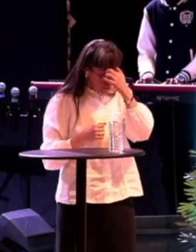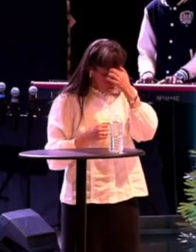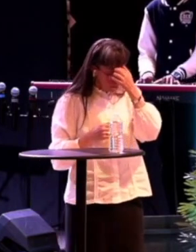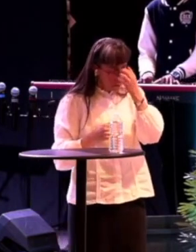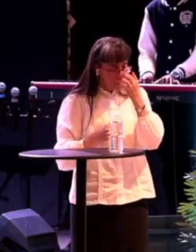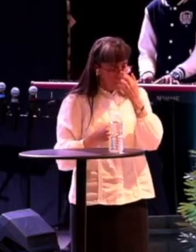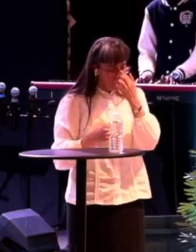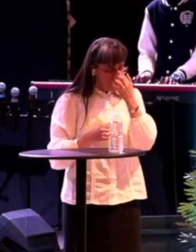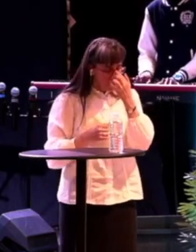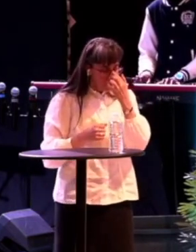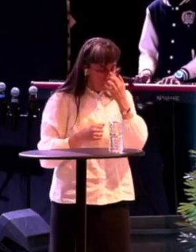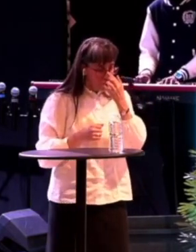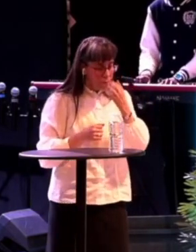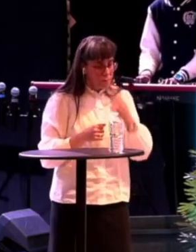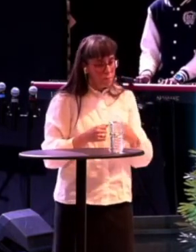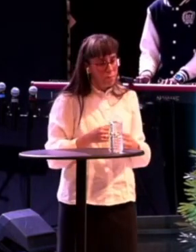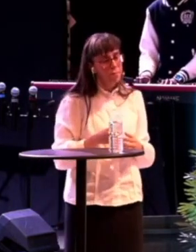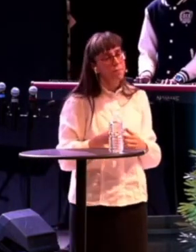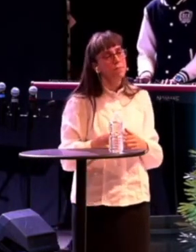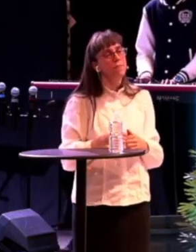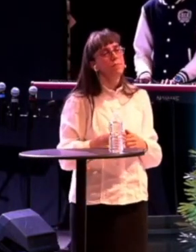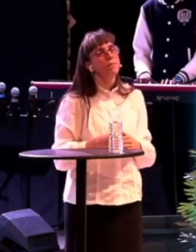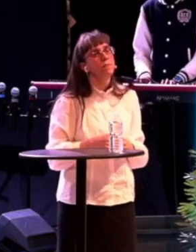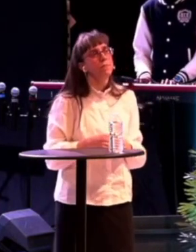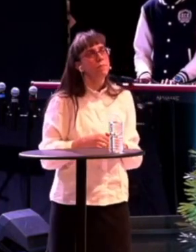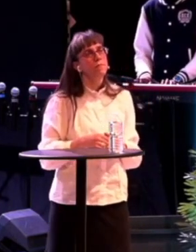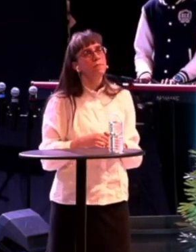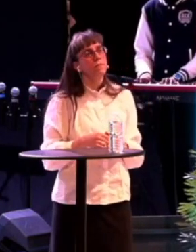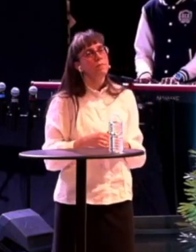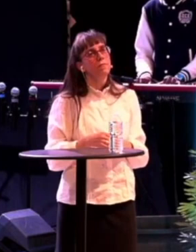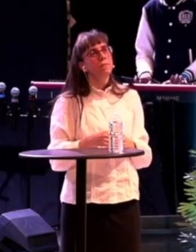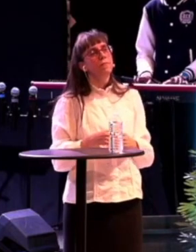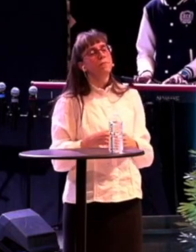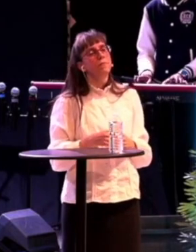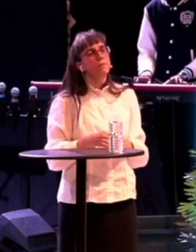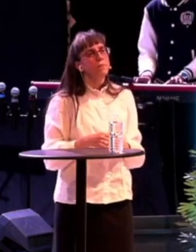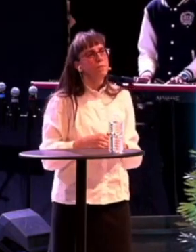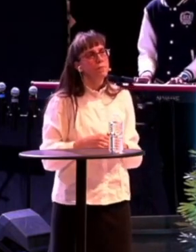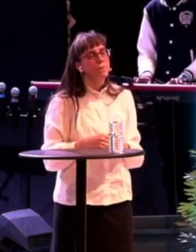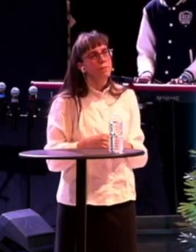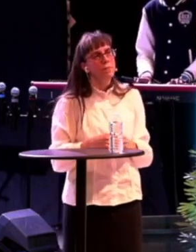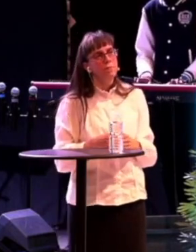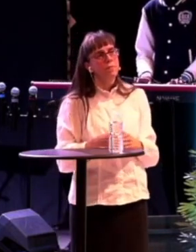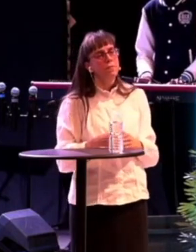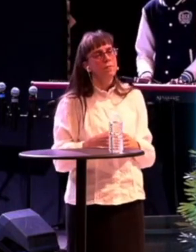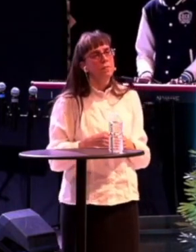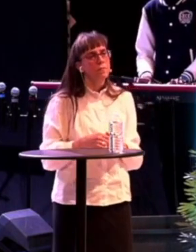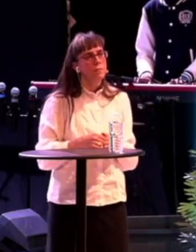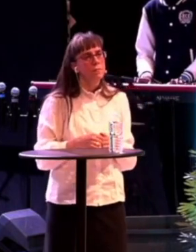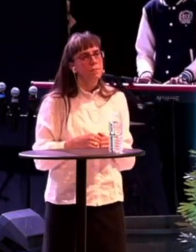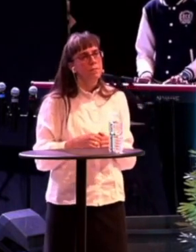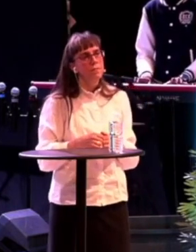lui. » Verset 13, « Et il est vêtu d'un manteau trempé de sang. Son nom